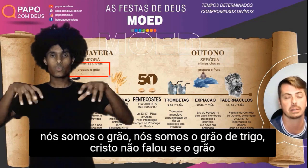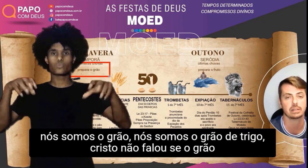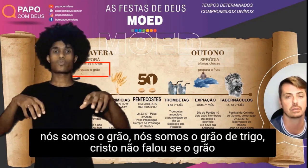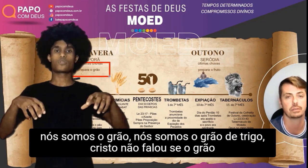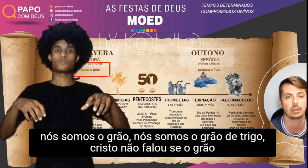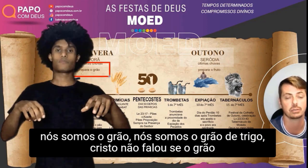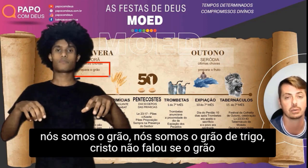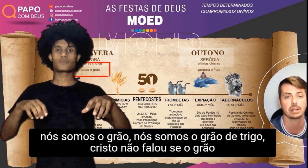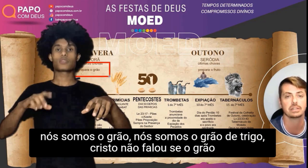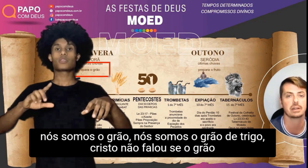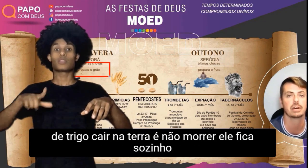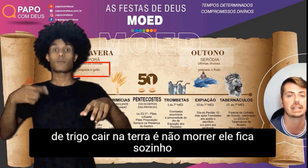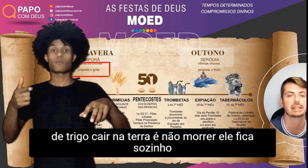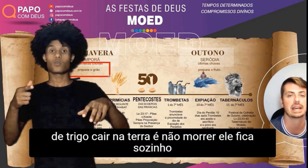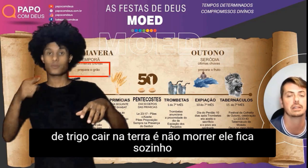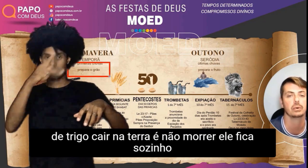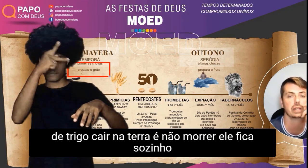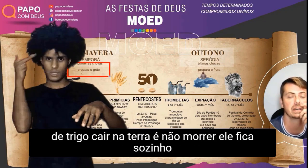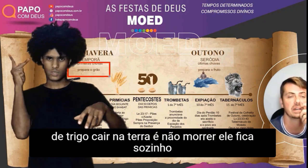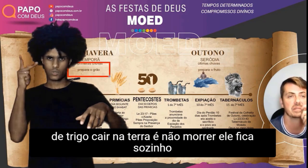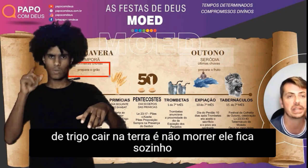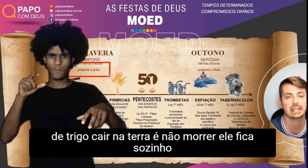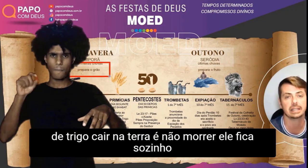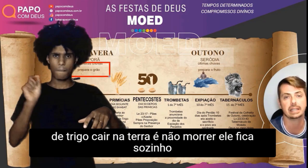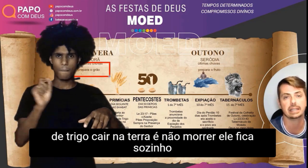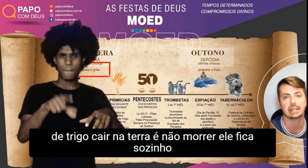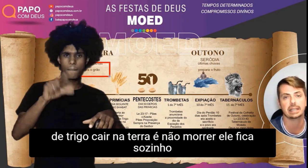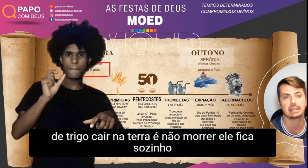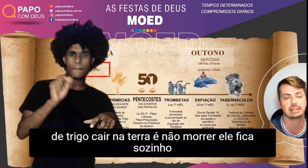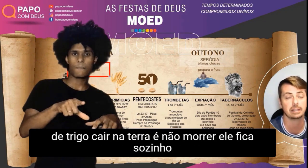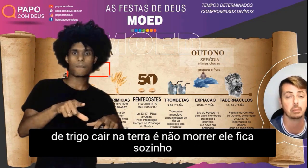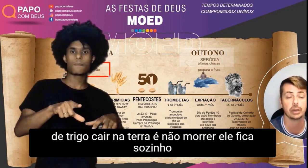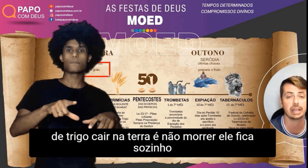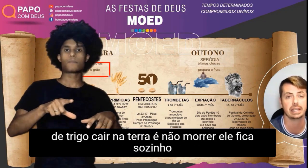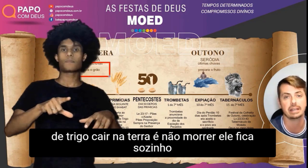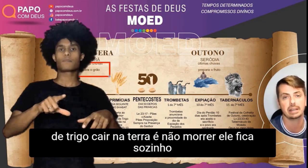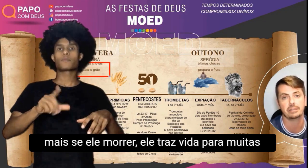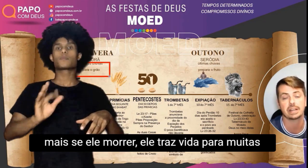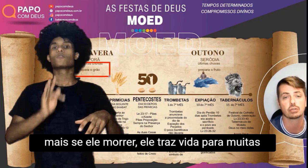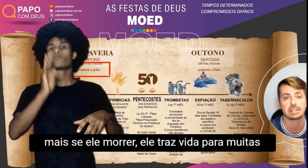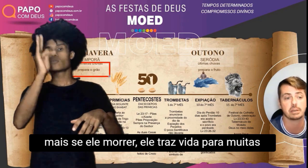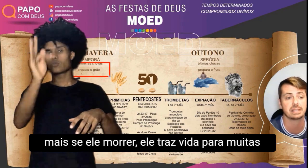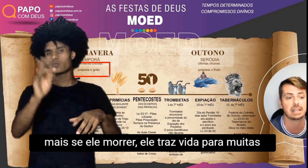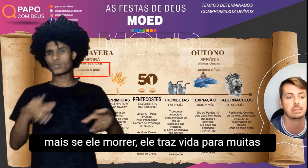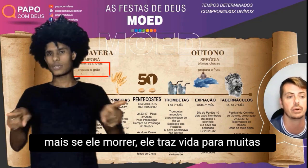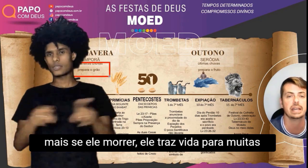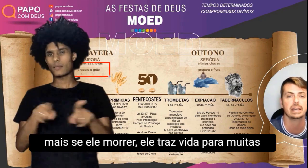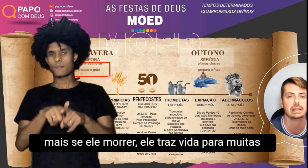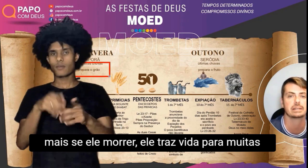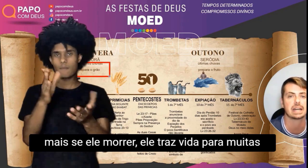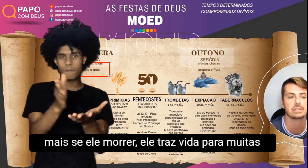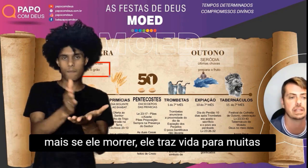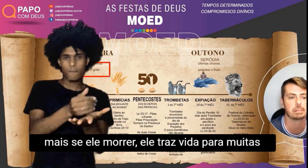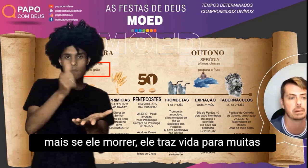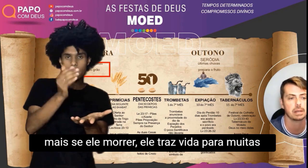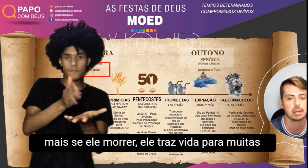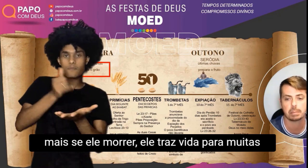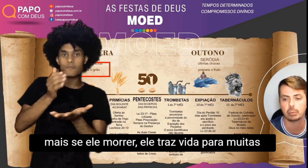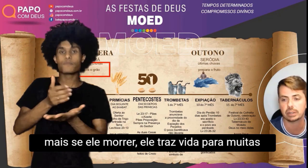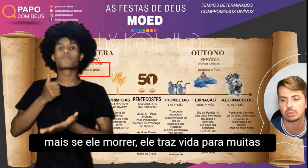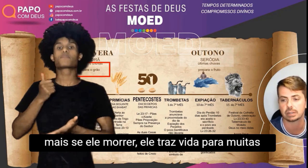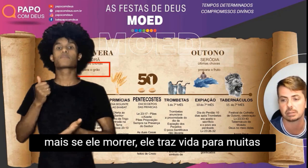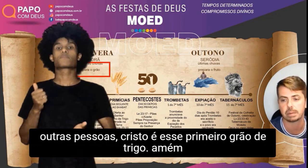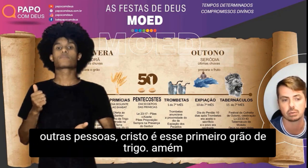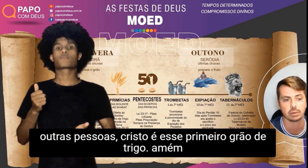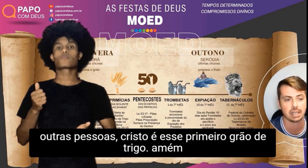trigo. Cristo não falou, ó, se o grão de trigo cair na terra e não morrer, se ele não morrer, ele fica sozinho, mas se ele morrer, ele traz vida